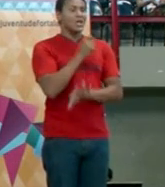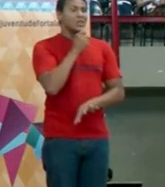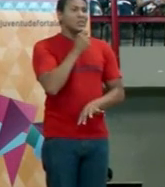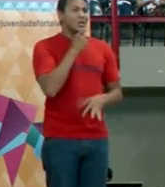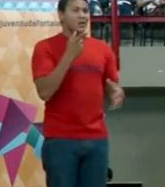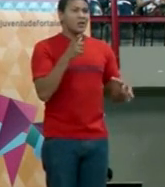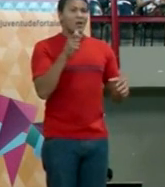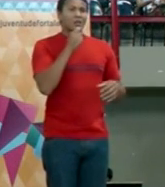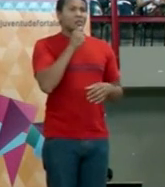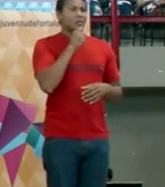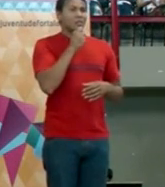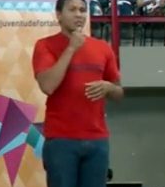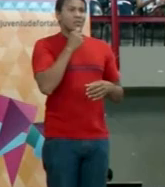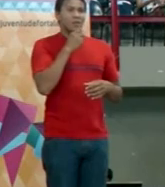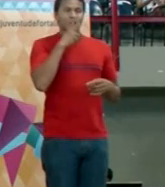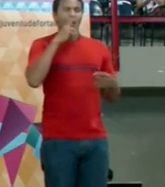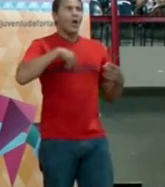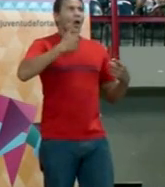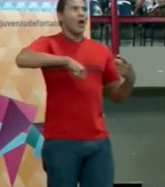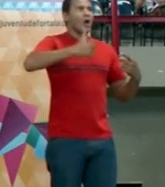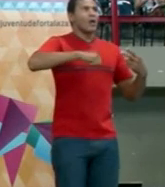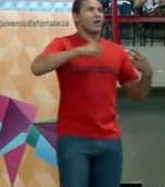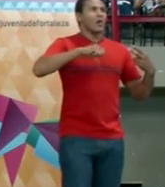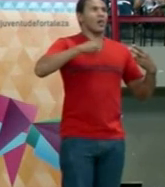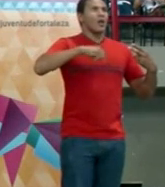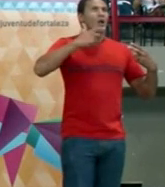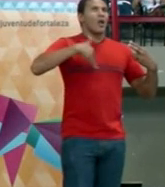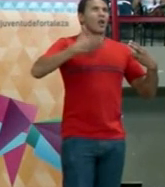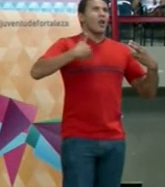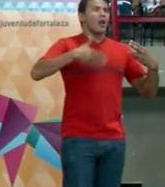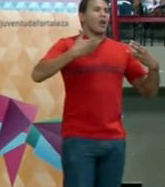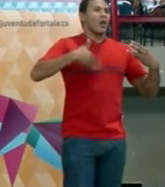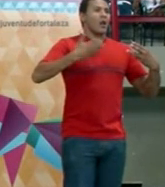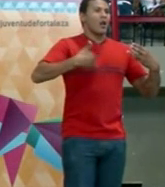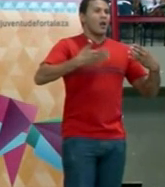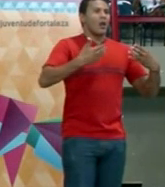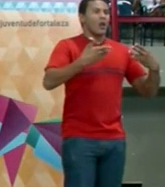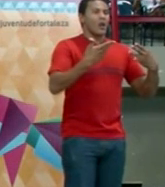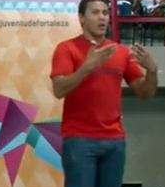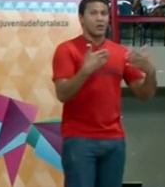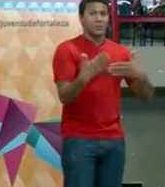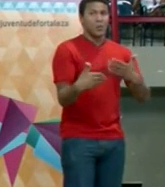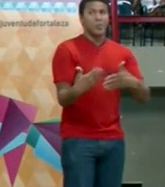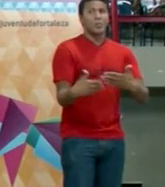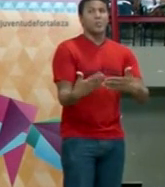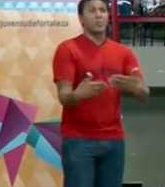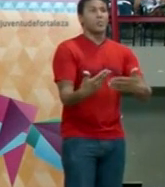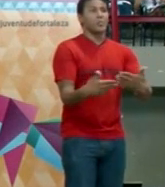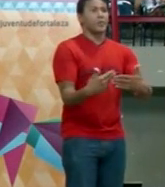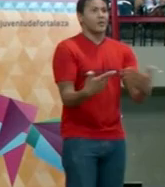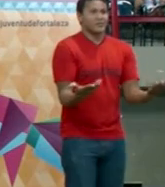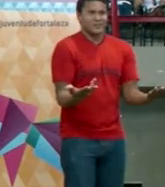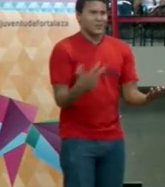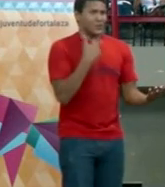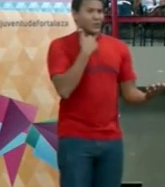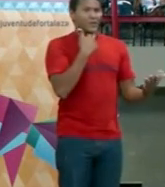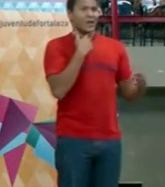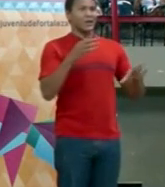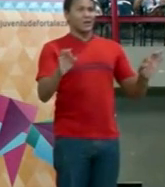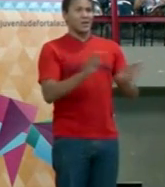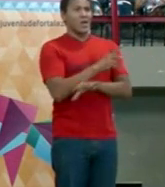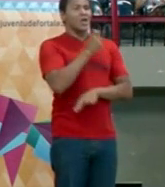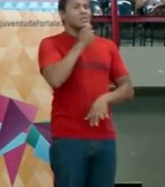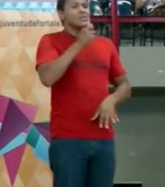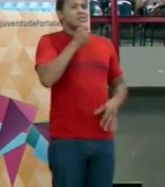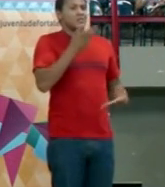Operação Lava Jato está na sua 17ª fase. Não se pode concluir um assunto na forma como ele foi e que